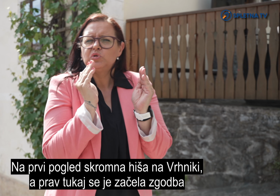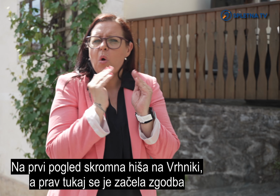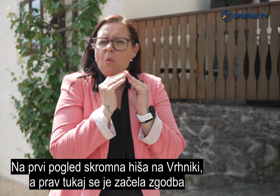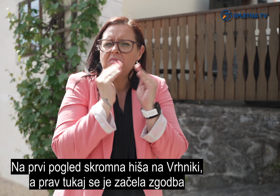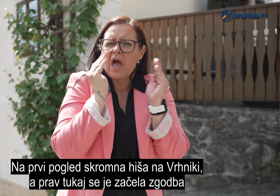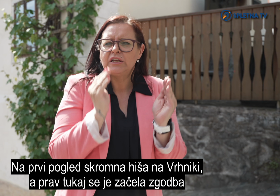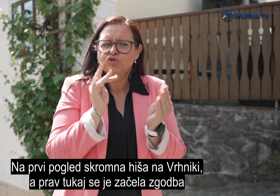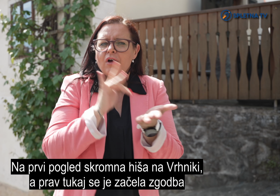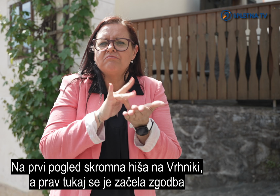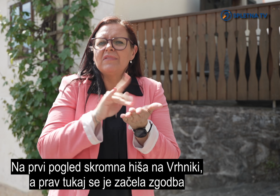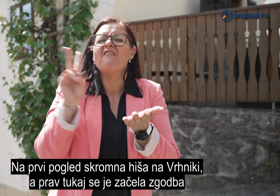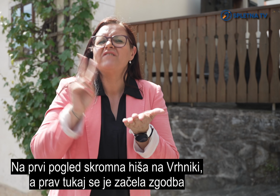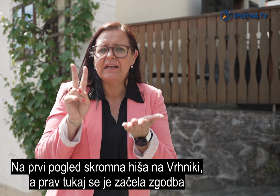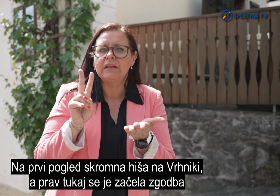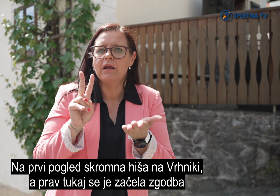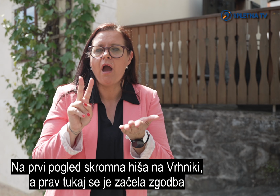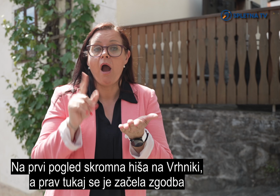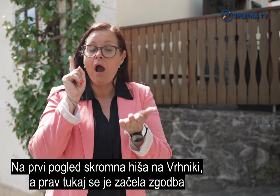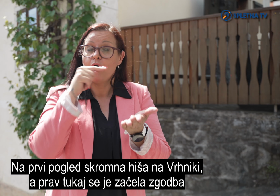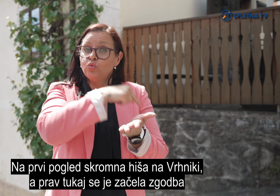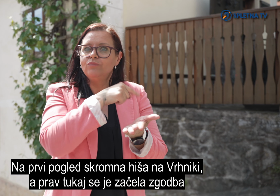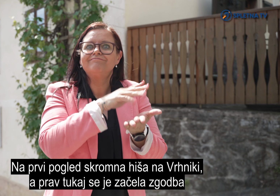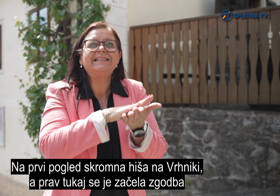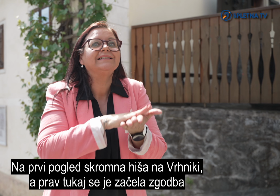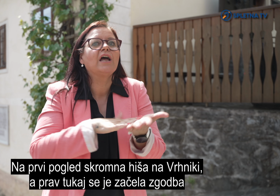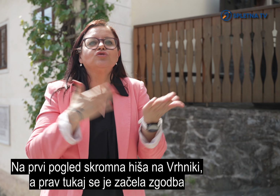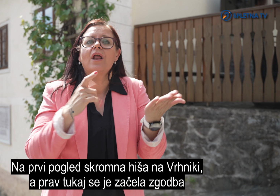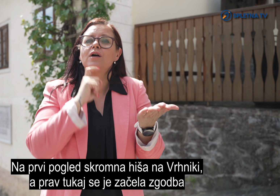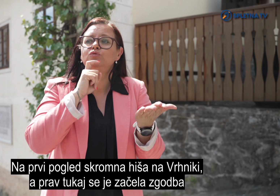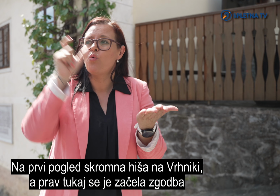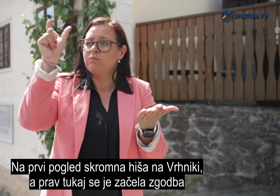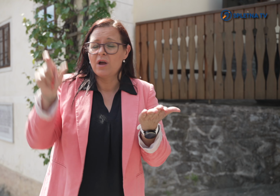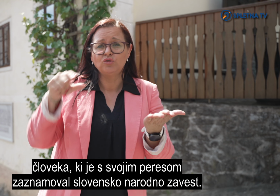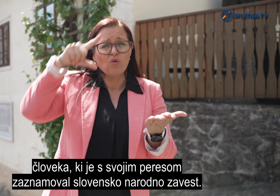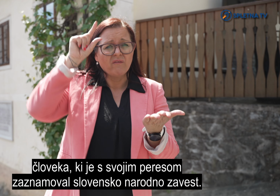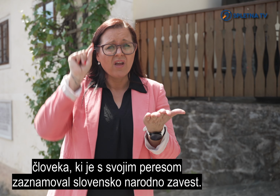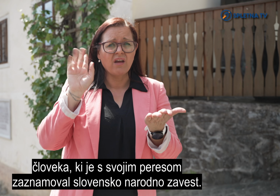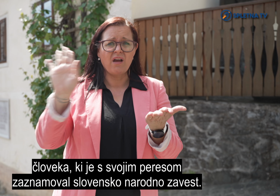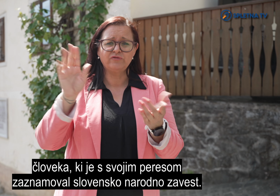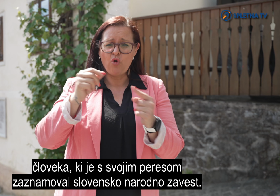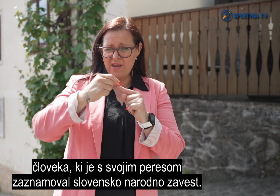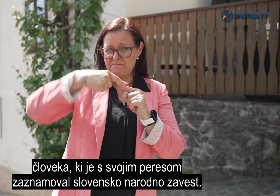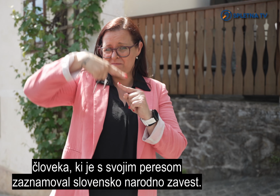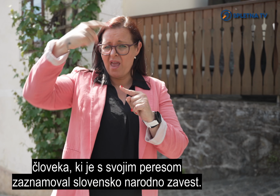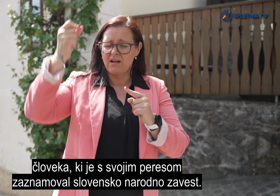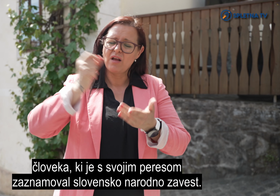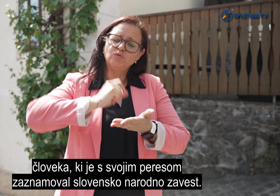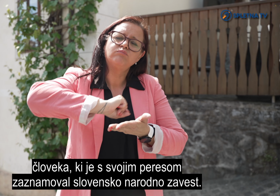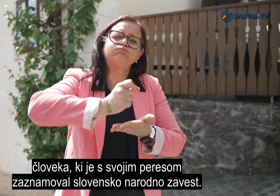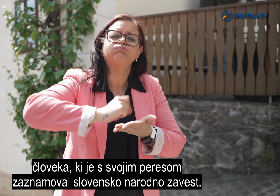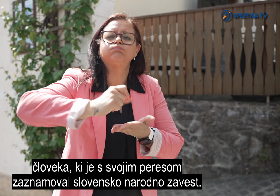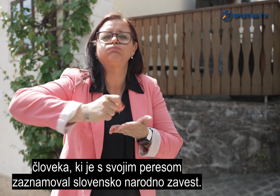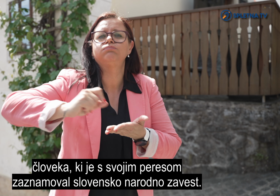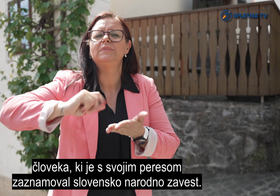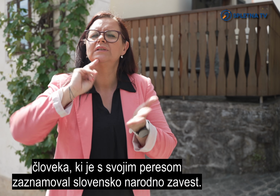na Vrhniki, a prav tukaj se je začela zgodba človeka, ki je s svojim peresom zaznamoval slovensko narodno